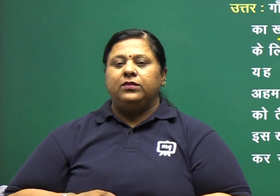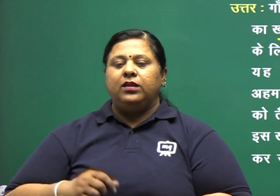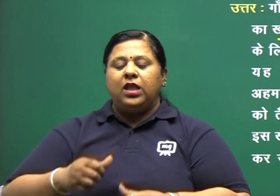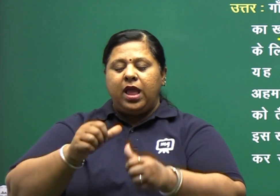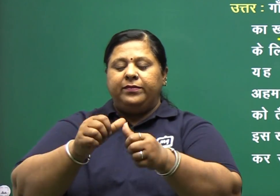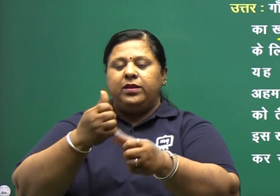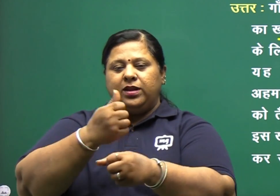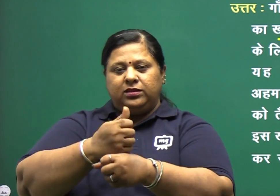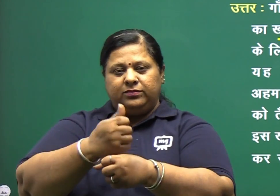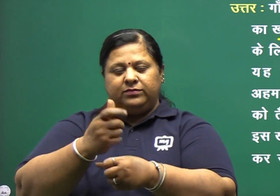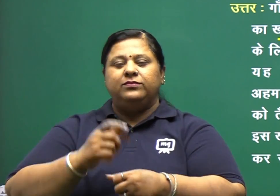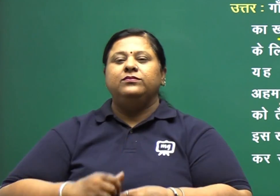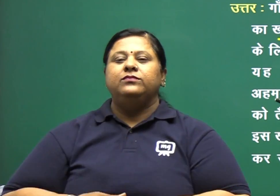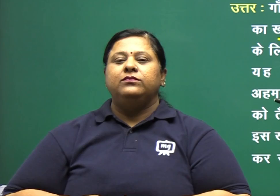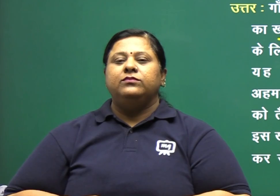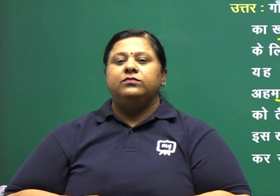अहमदाबाद